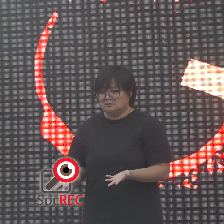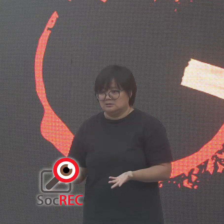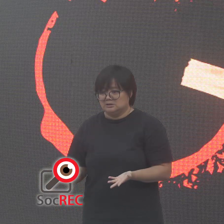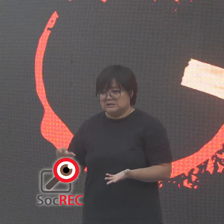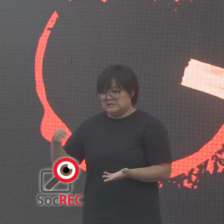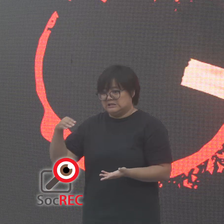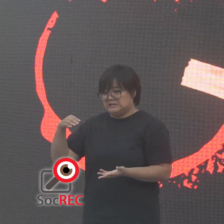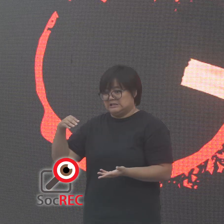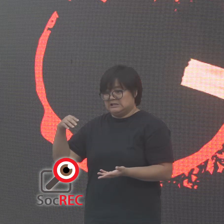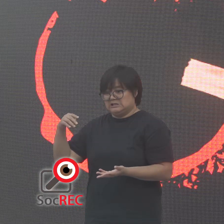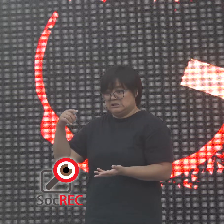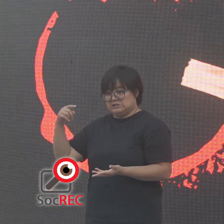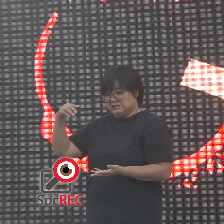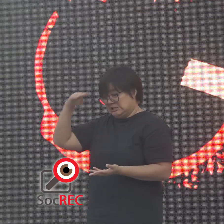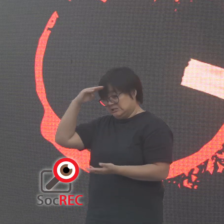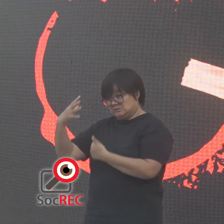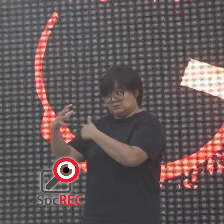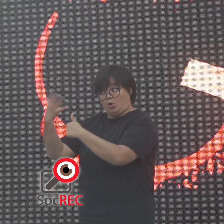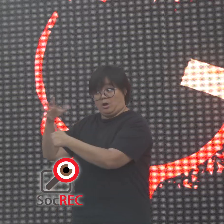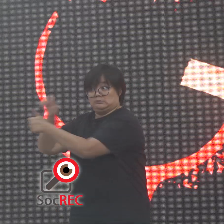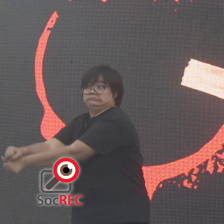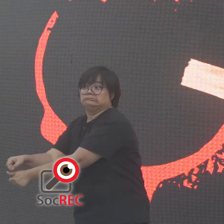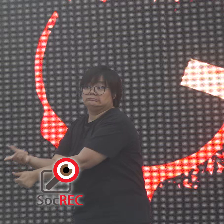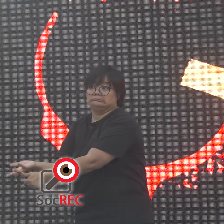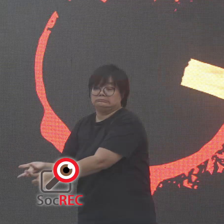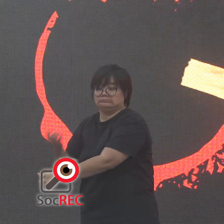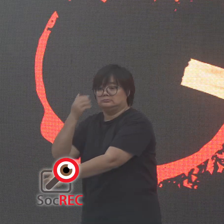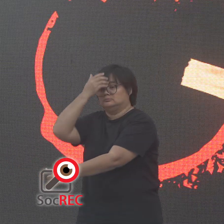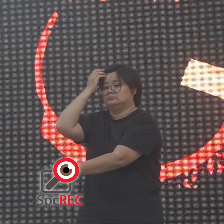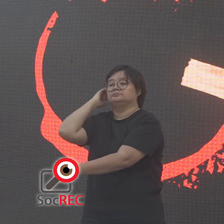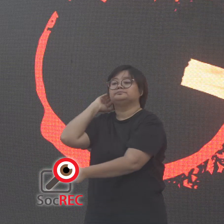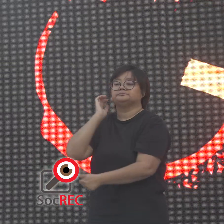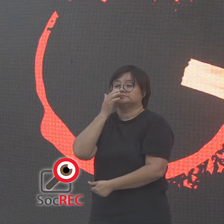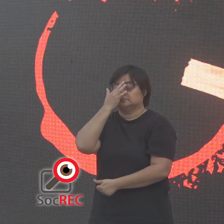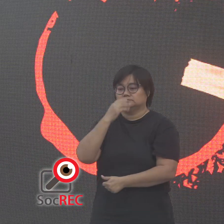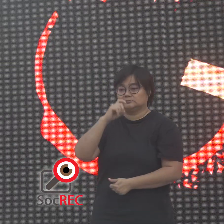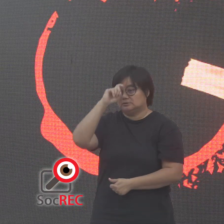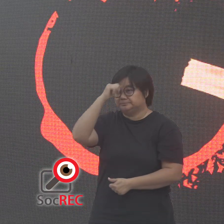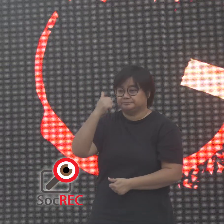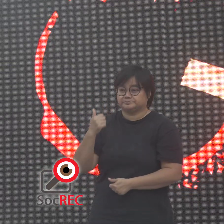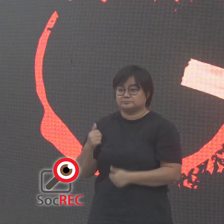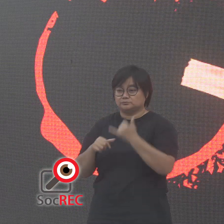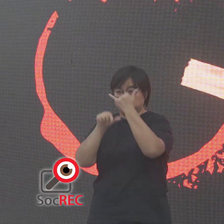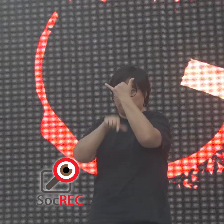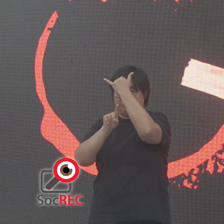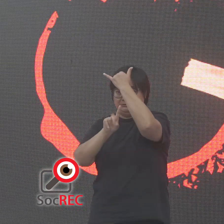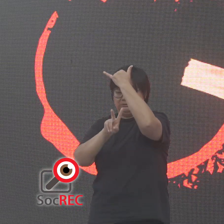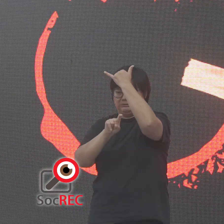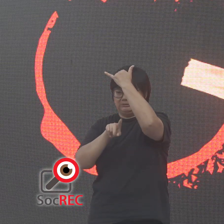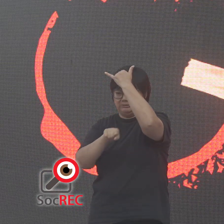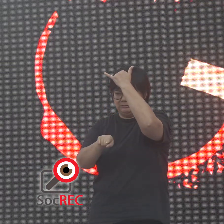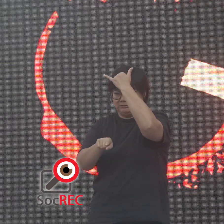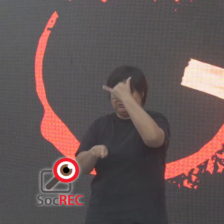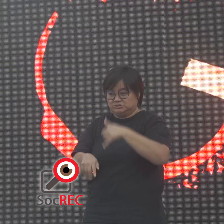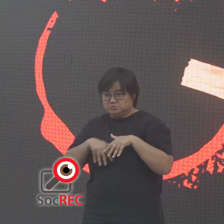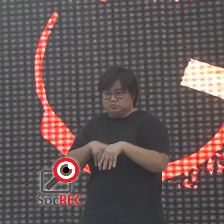得在6月12日，我們垂死掙扎去擋住條標的時候，那個士氣是